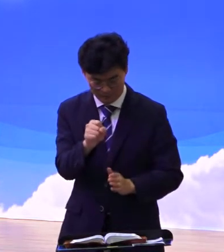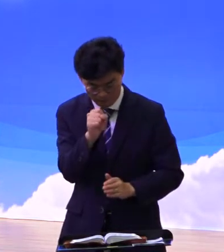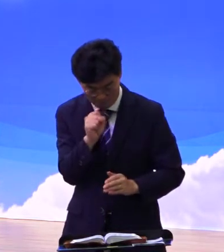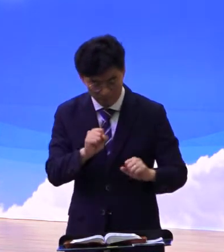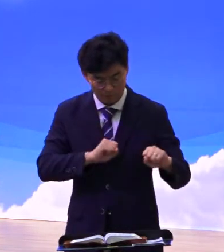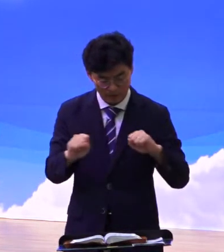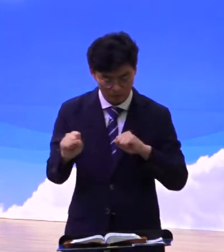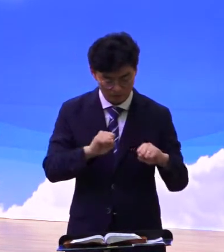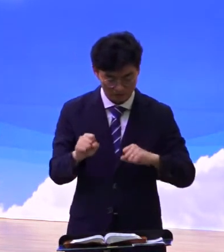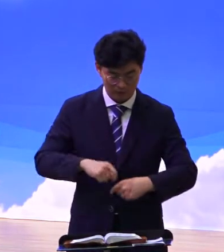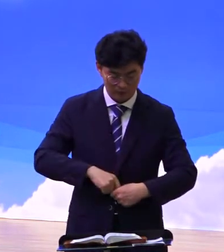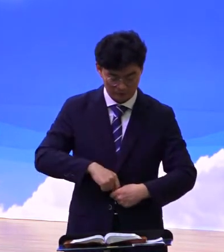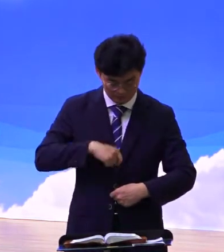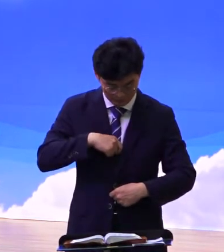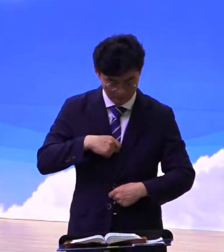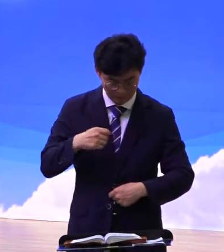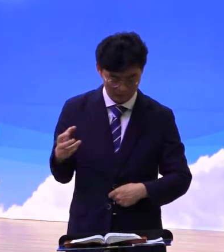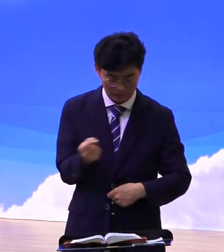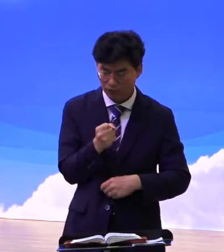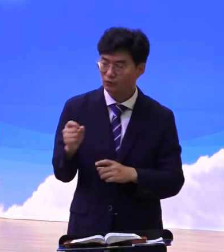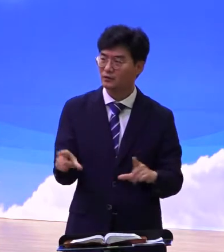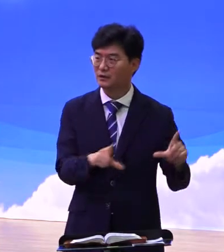하나님께서 원하십니다.